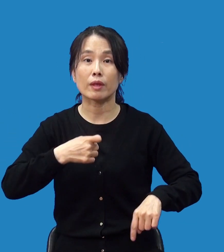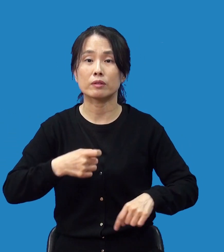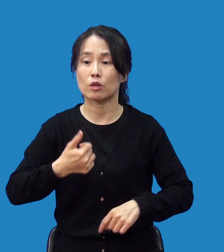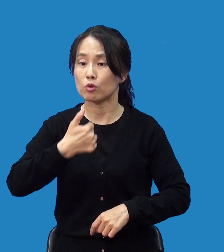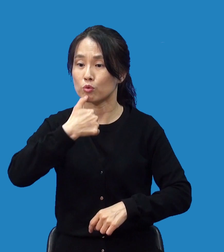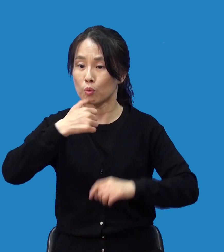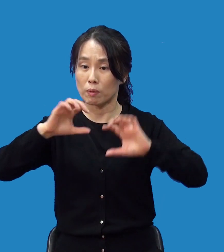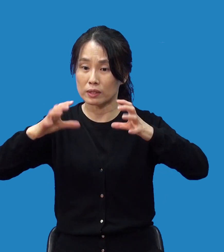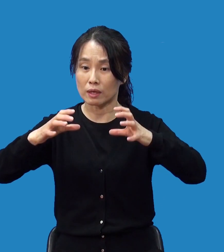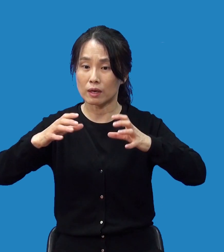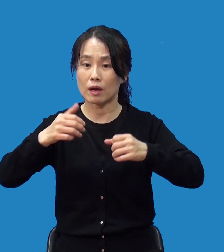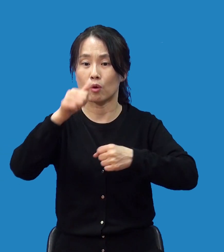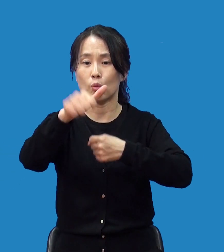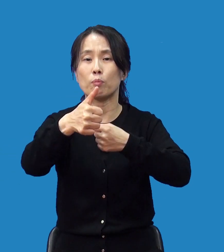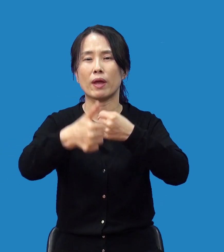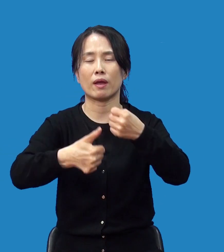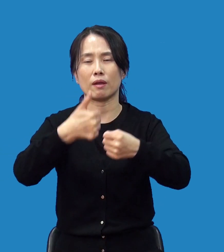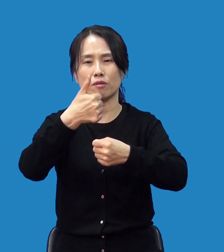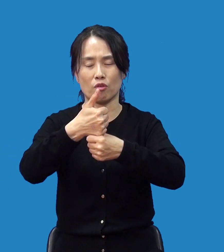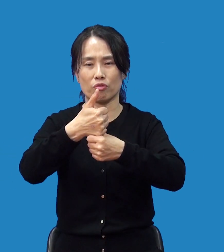제국은요 500년 갔습니다.